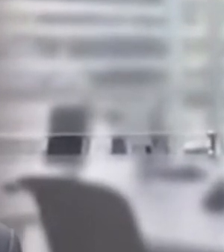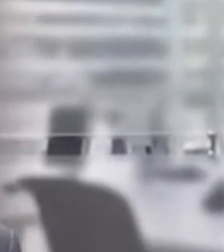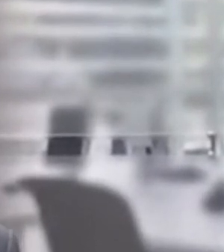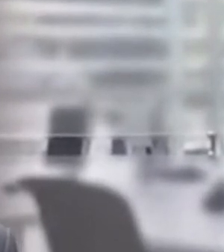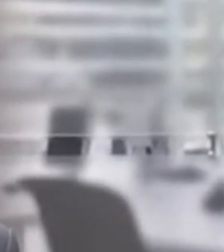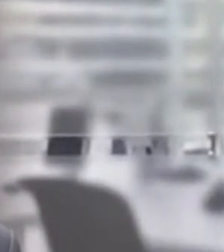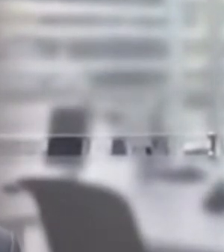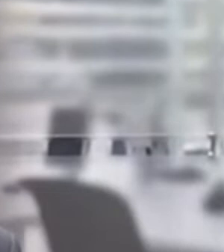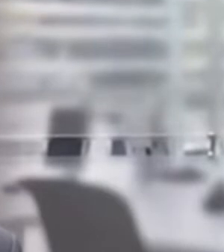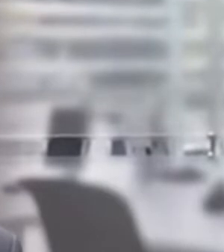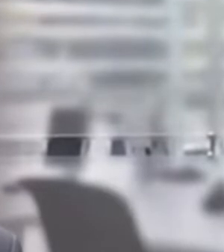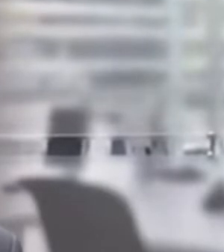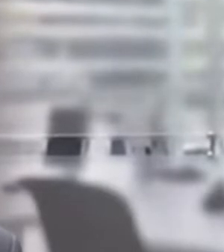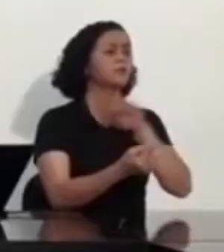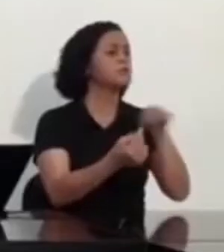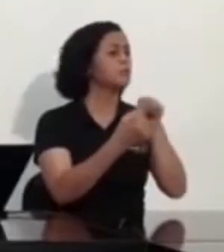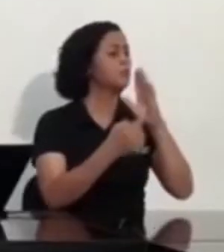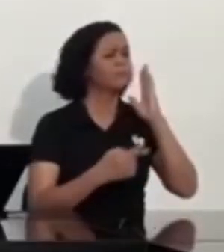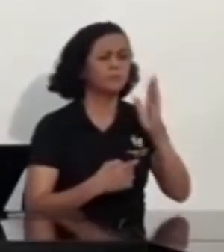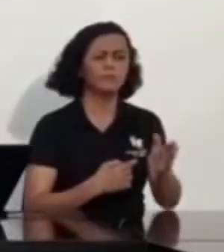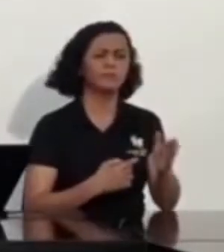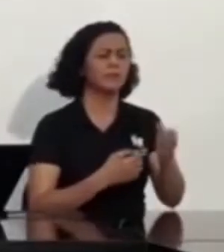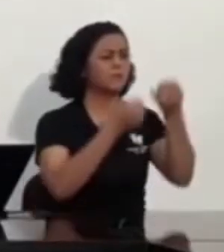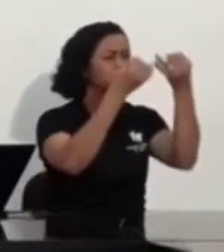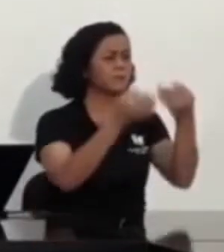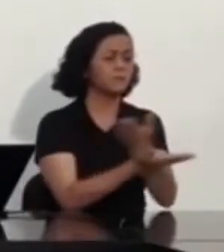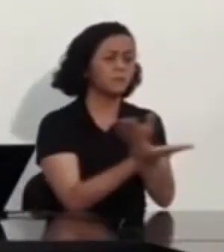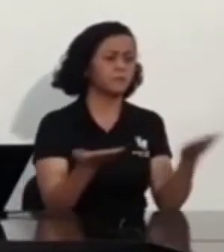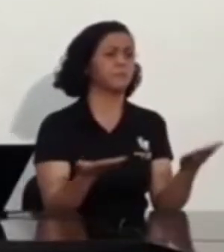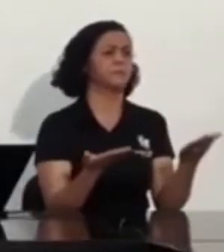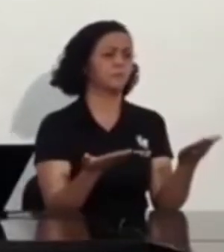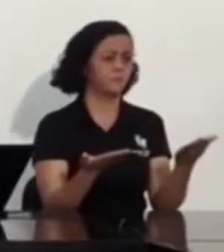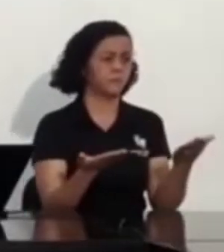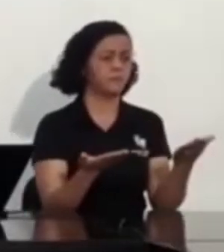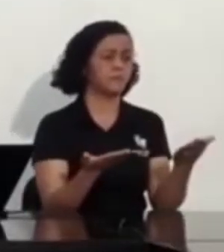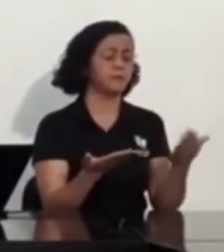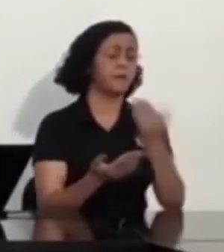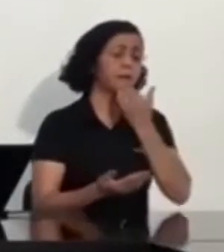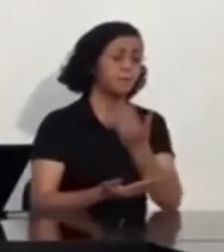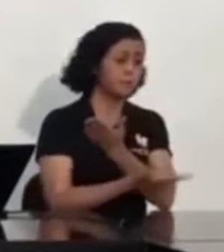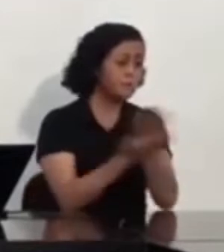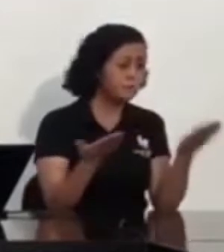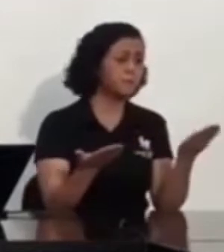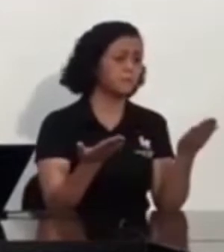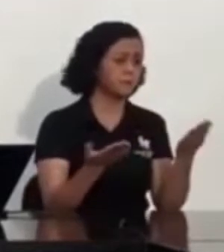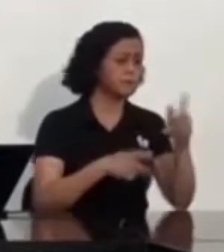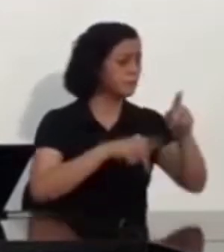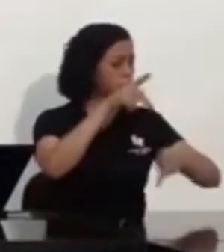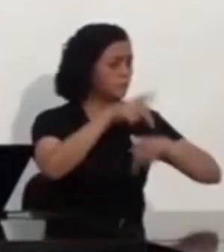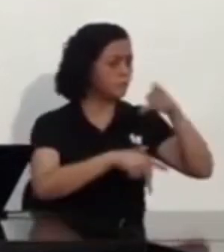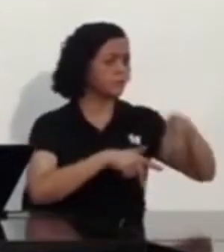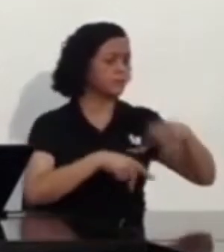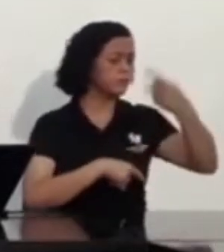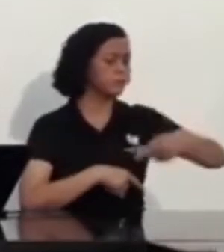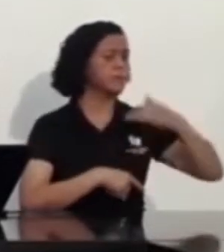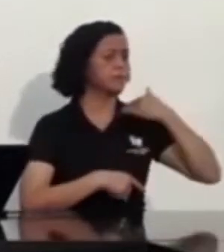já registrado em uma semana. Mais uma vez, conclamando a população de Juiz de Fora